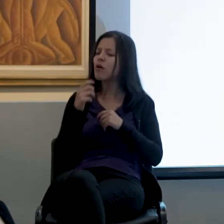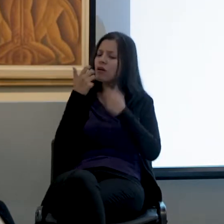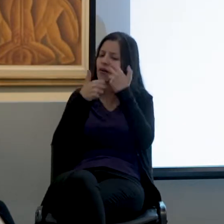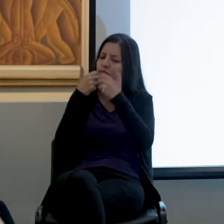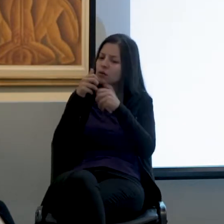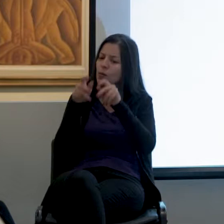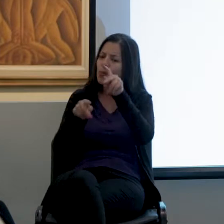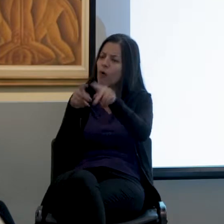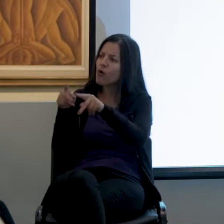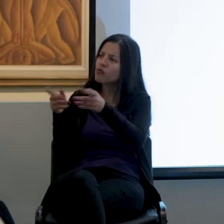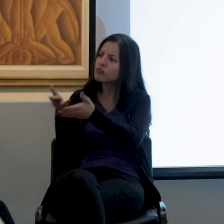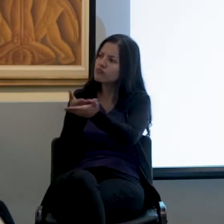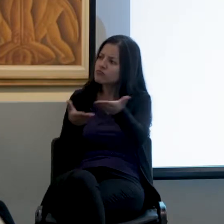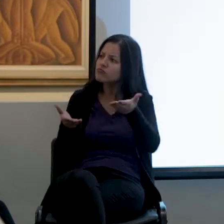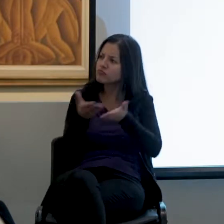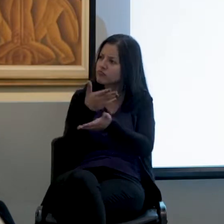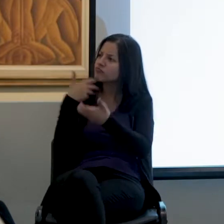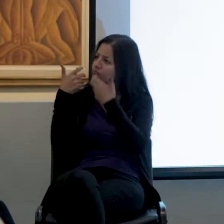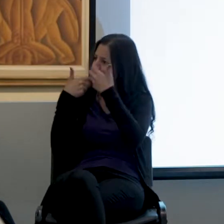né?